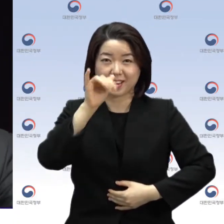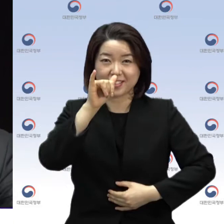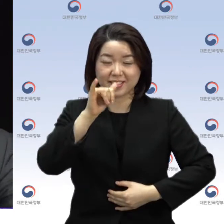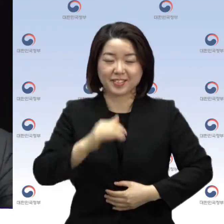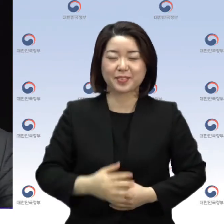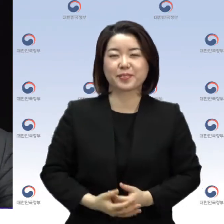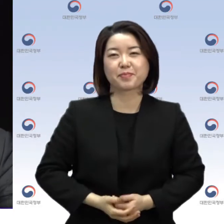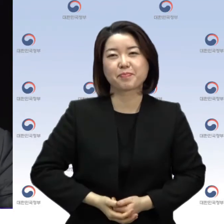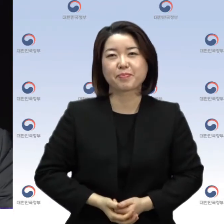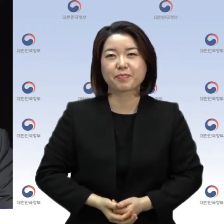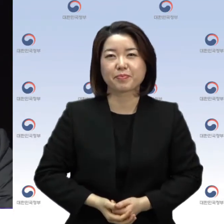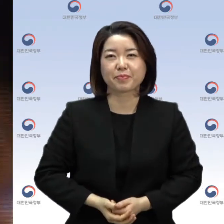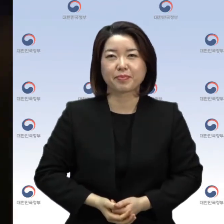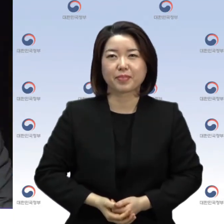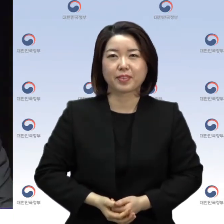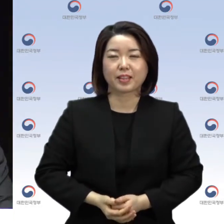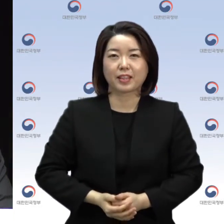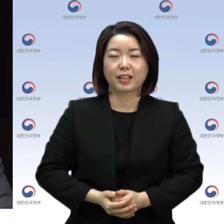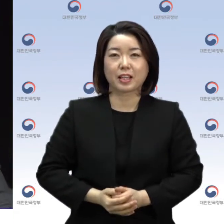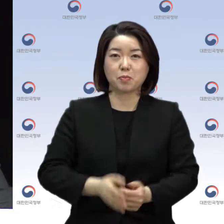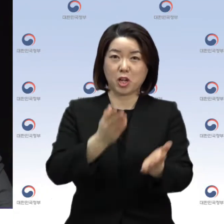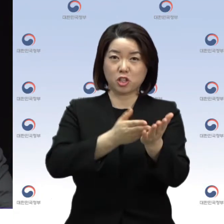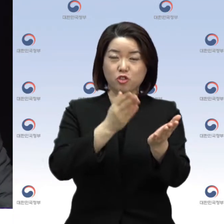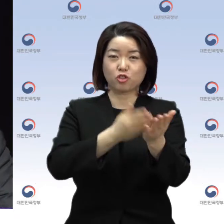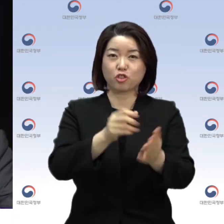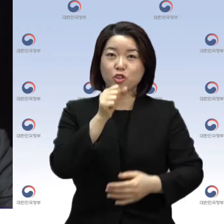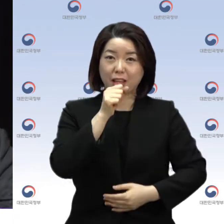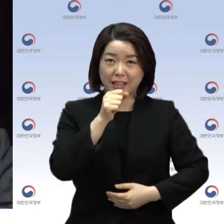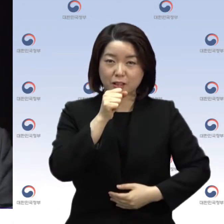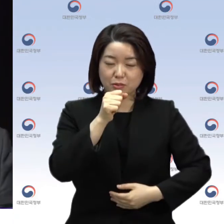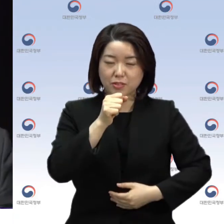그렇죠? 그러니까 어나운서나